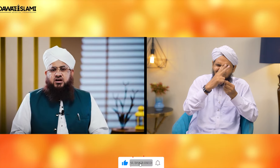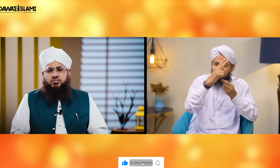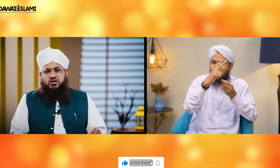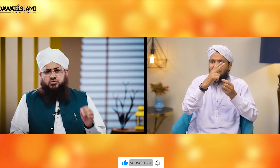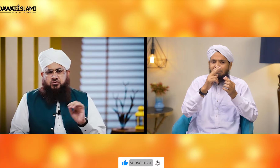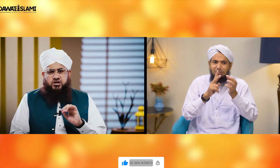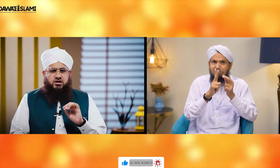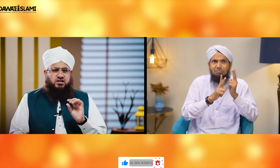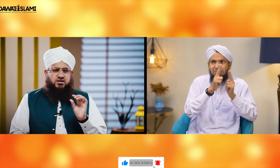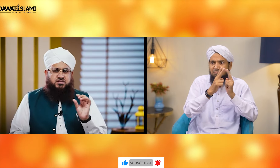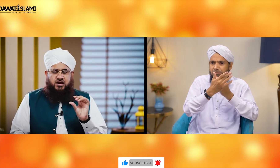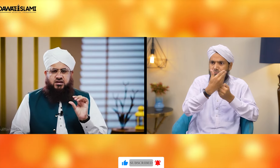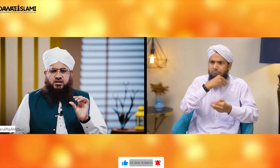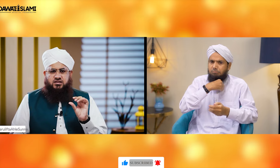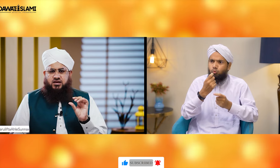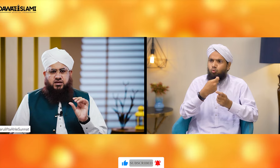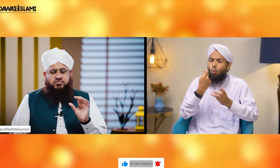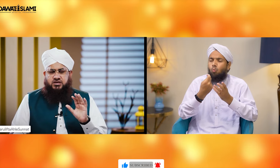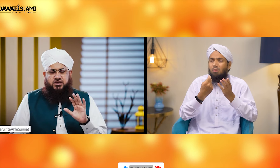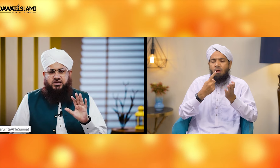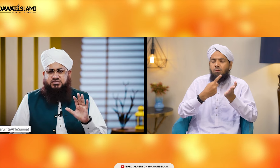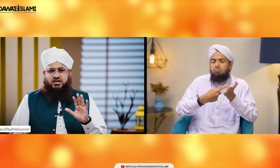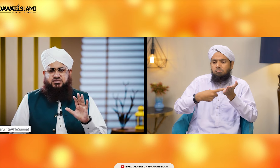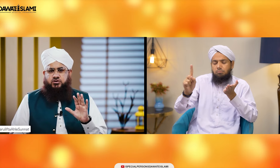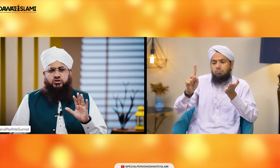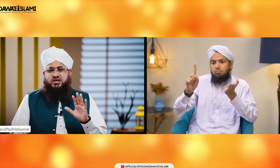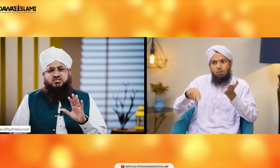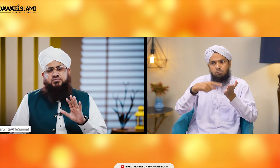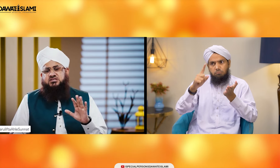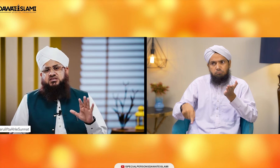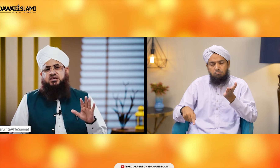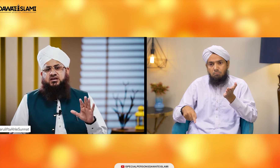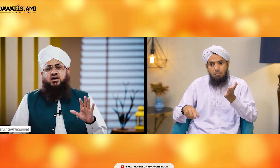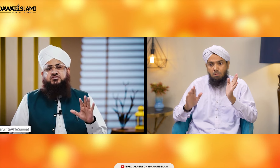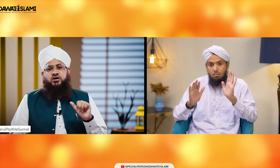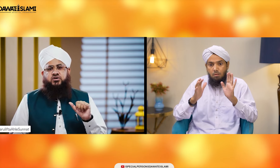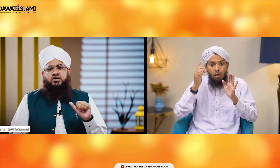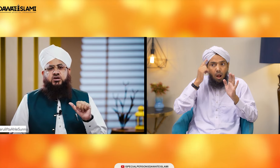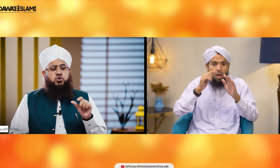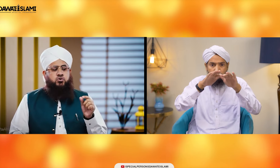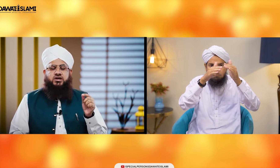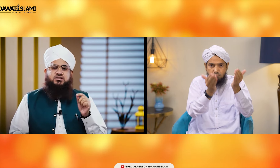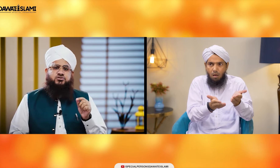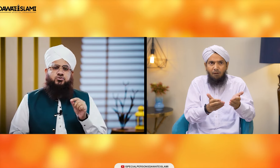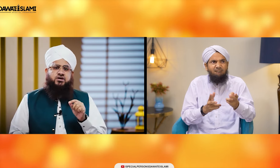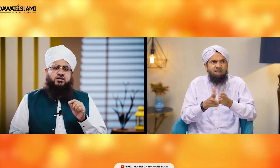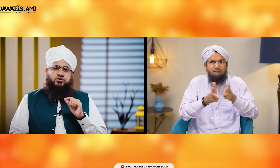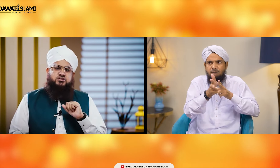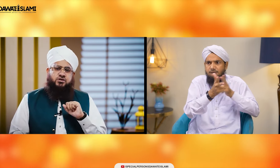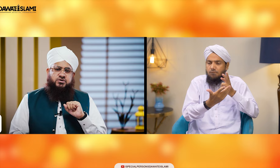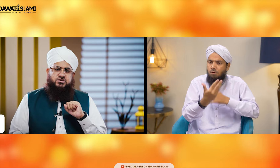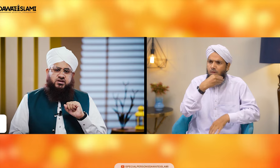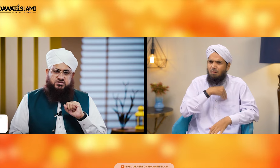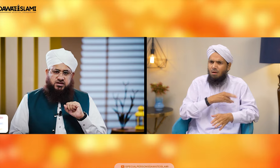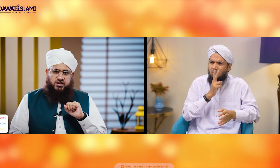गिलाफ काबा के टुकड़े निकालता है धागे निकालता है यह जायज नहीं है और यह इस मकसद के लिए गिलाफ चढ़ा हुआ नहीं है कि लोग यहां से टुकड़े करते